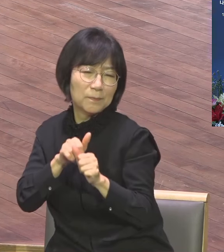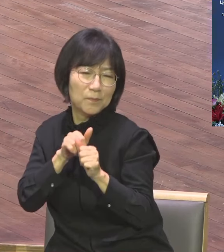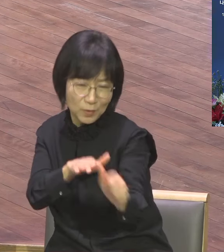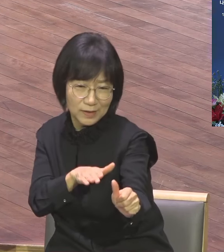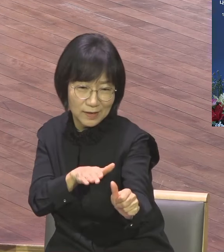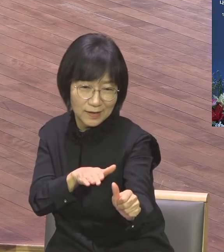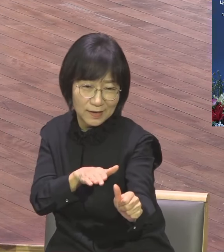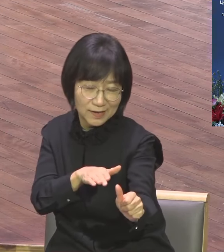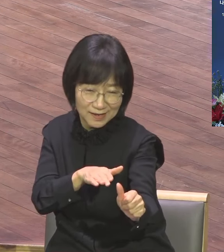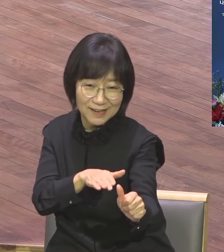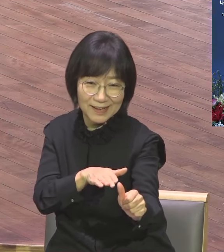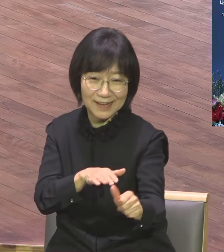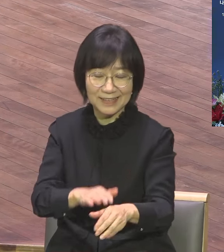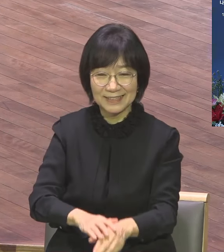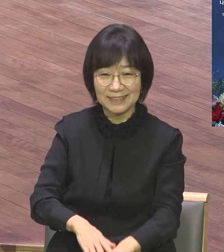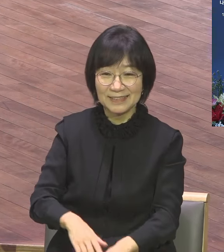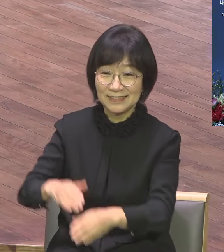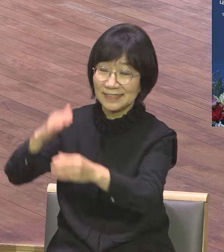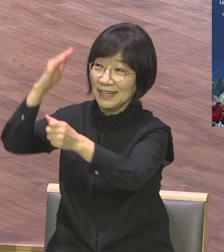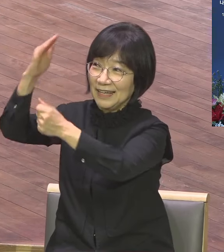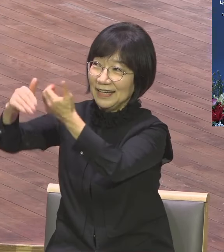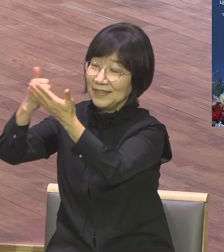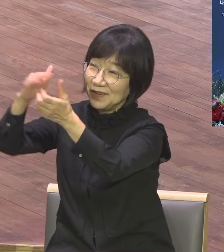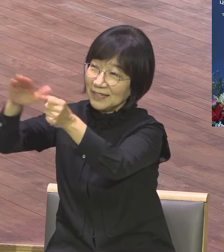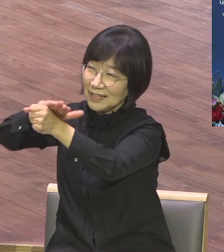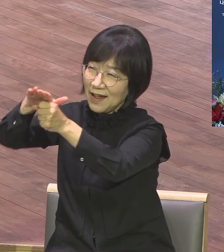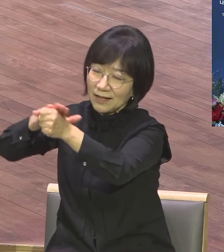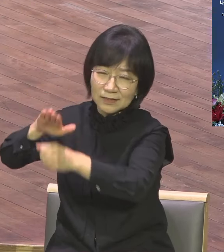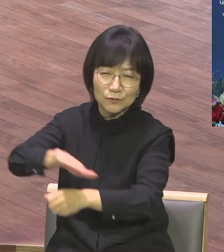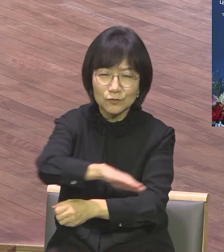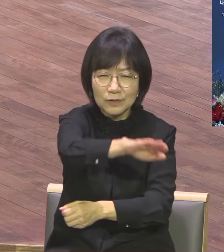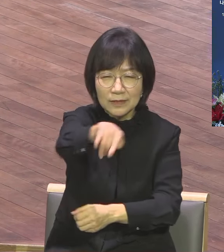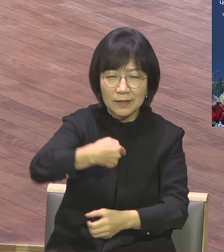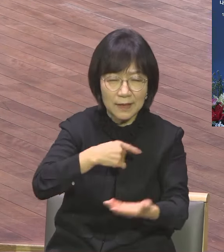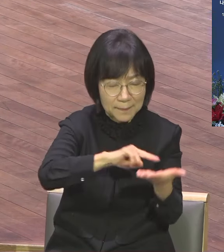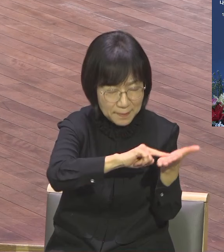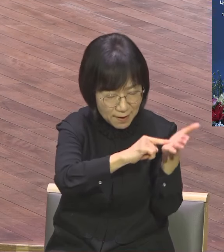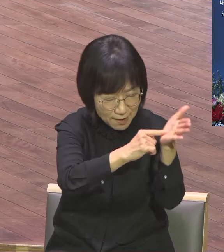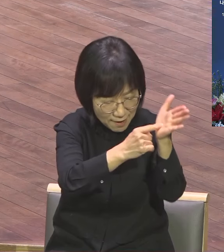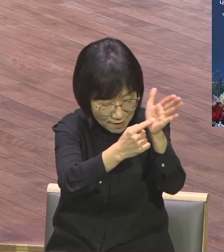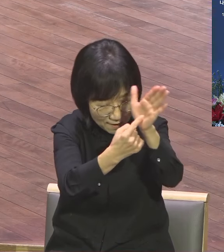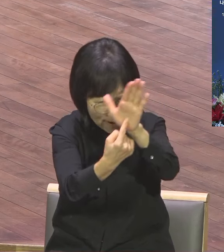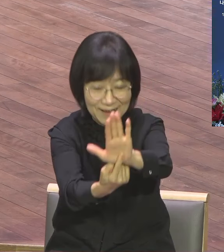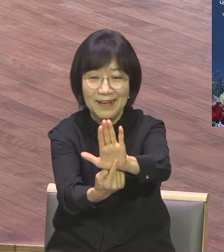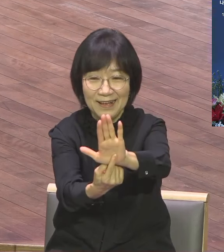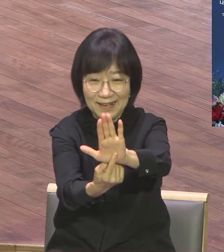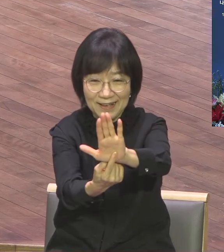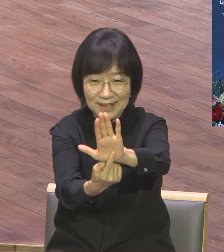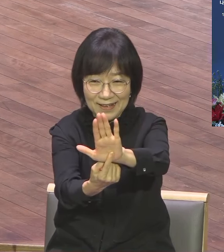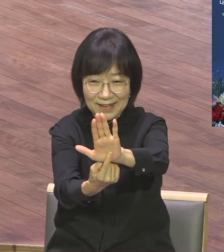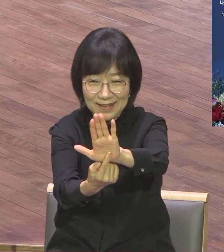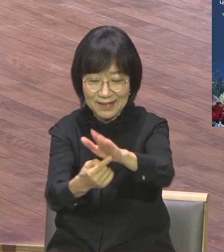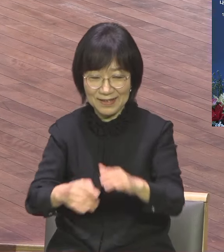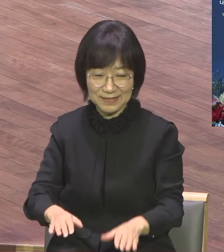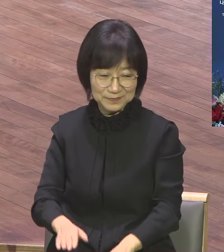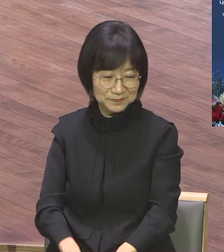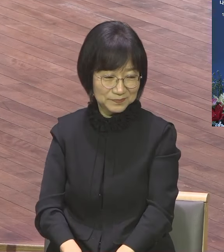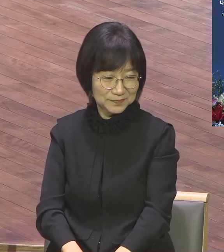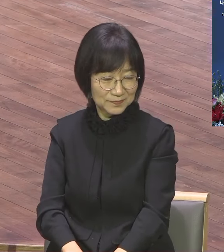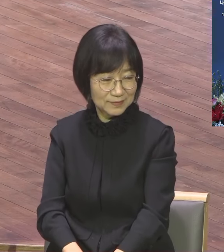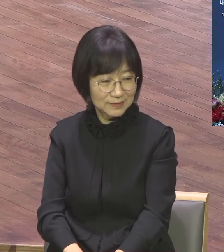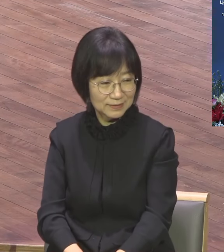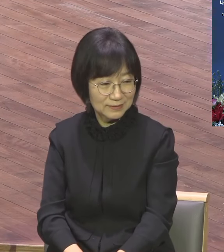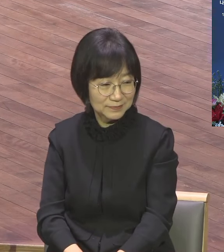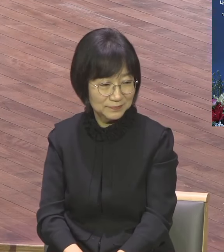하나님의 사랑이 우리에게 구체화되기 시작했다 라고 이 사도 요한은 밝히고